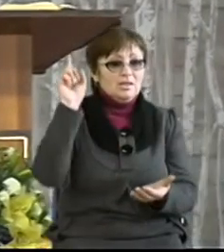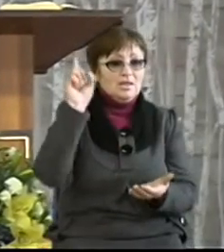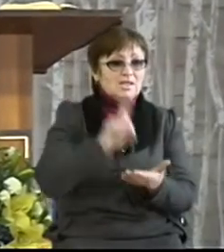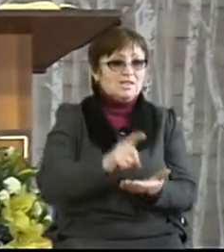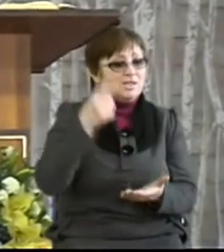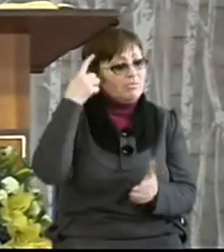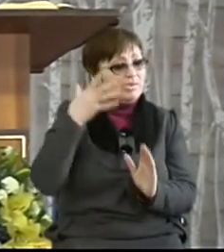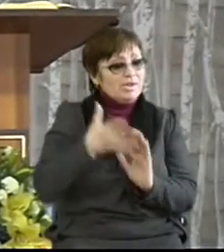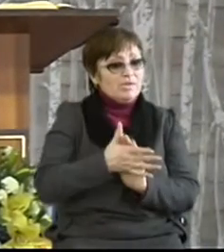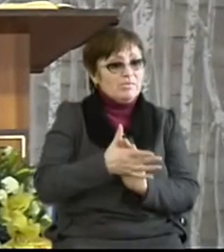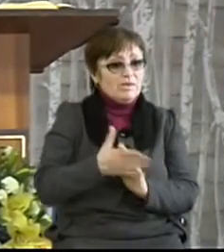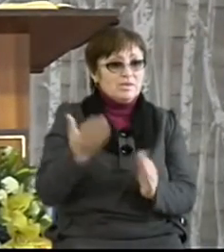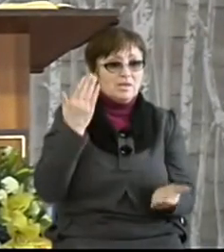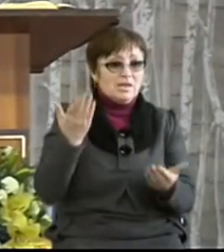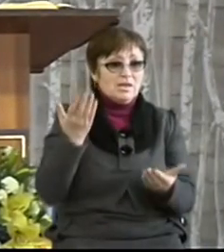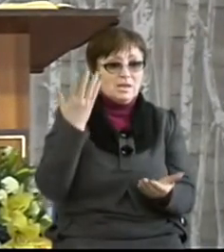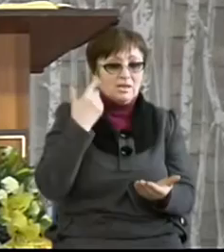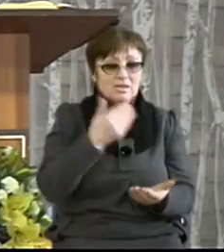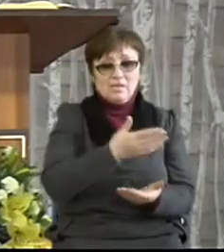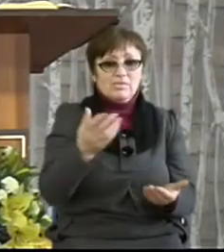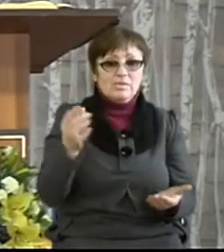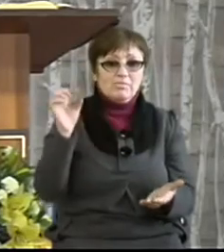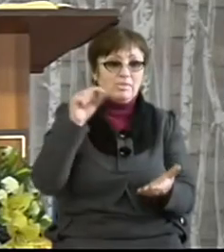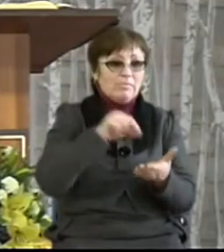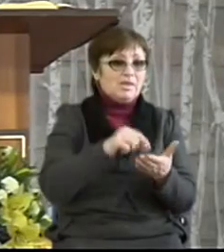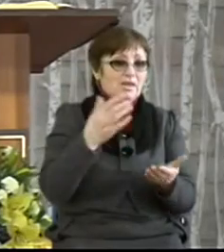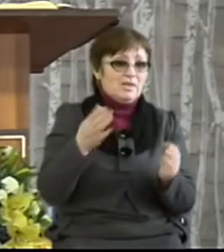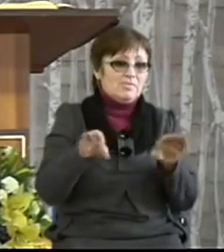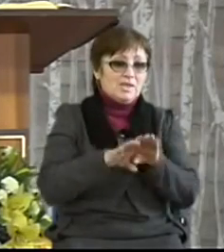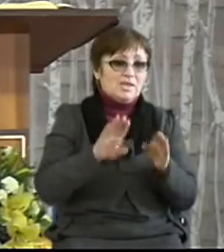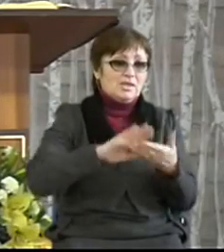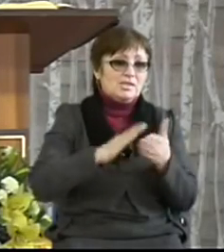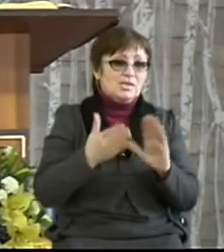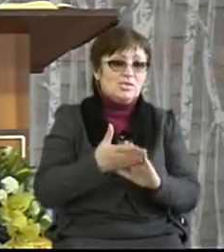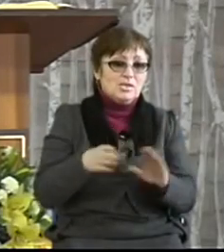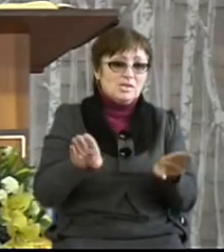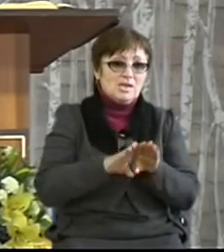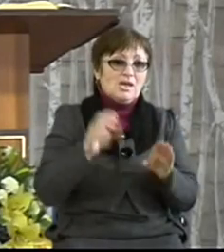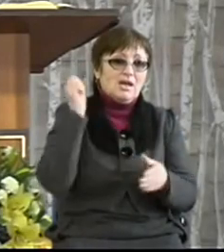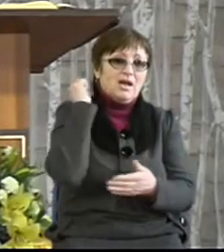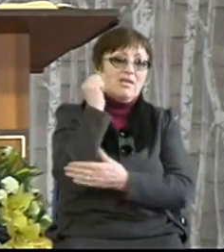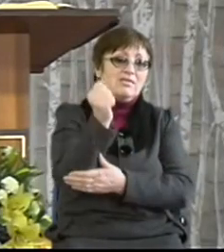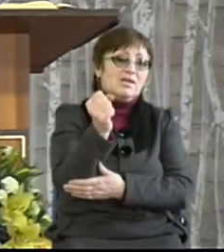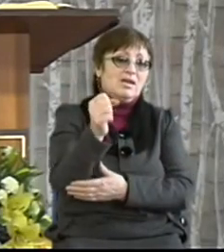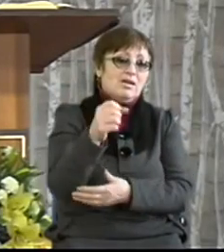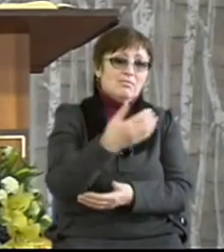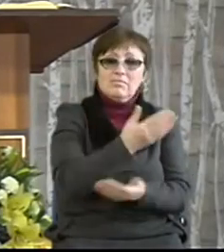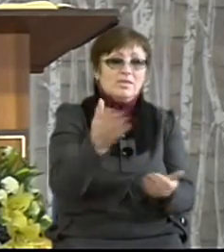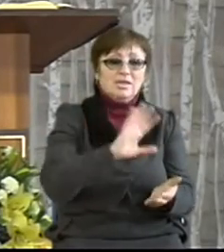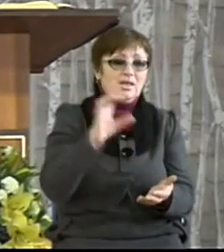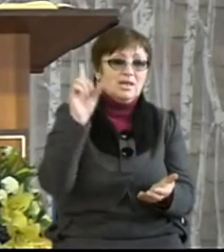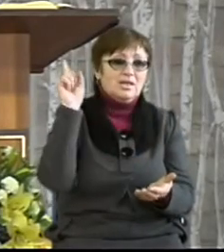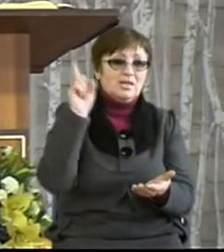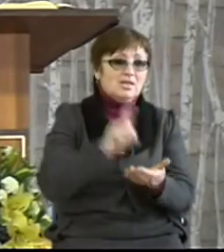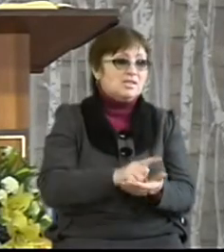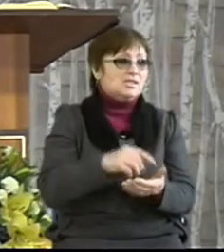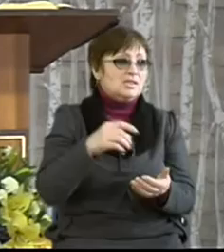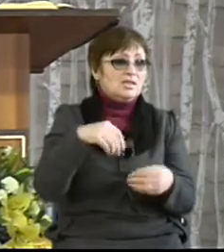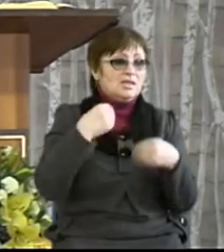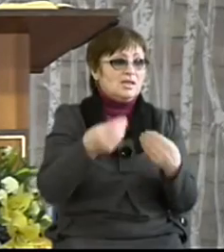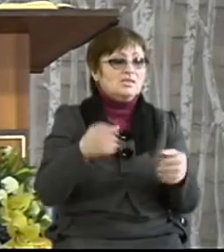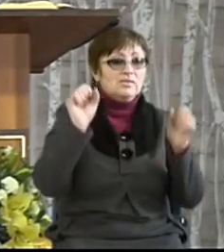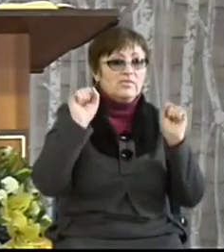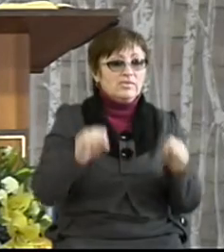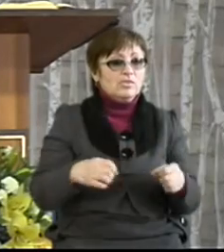вами, что когда мы попадаем в такие ситуации, похожие, может быть, как Авраам, то мы не должны дать